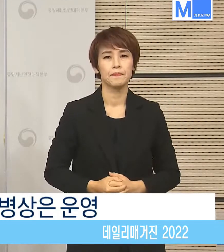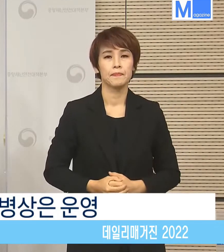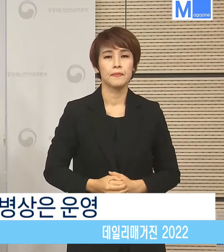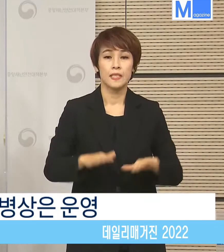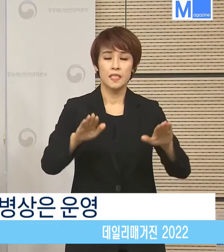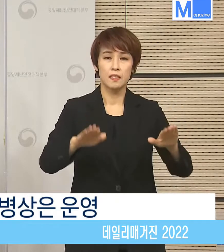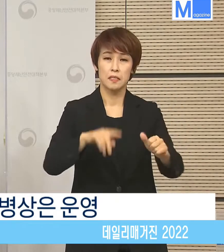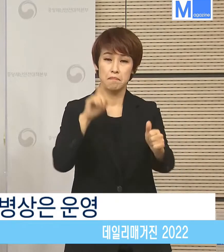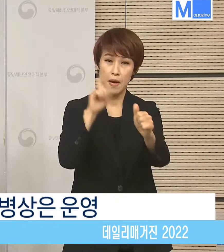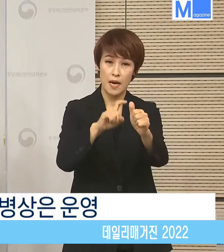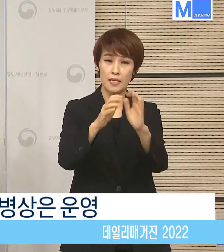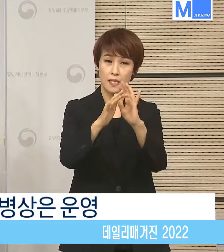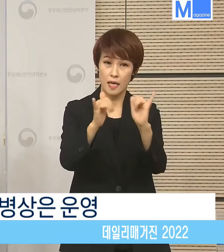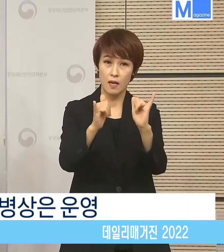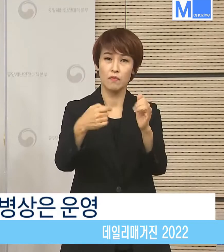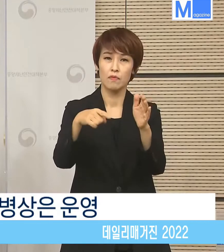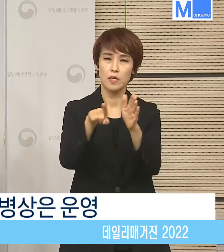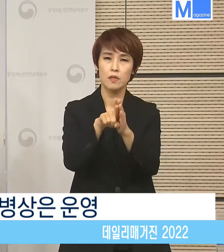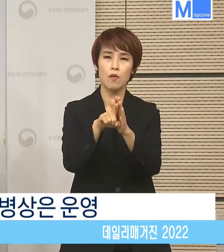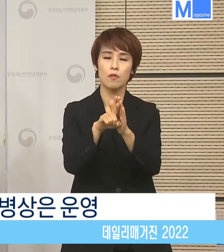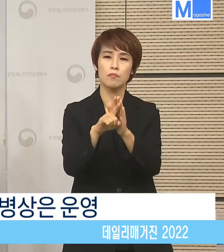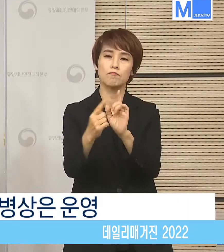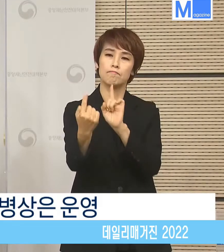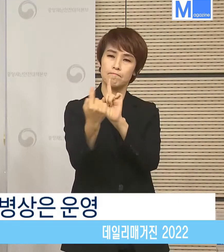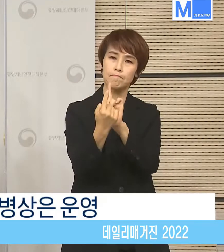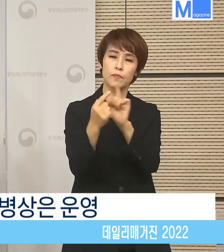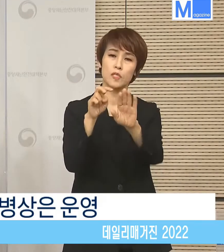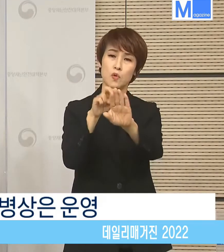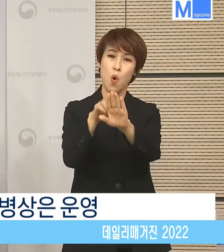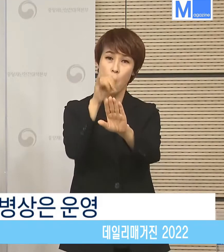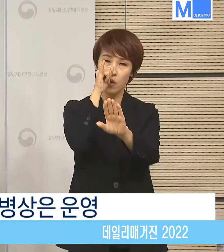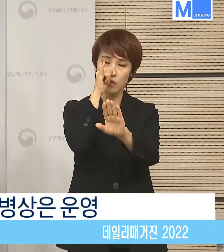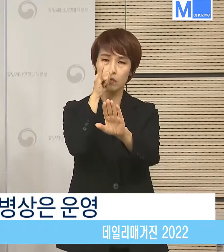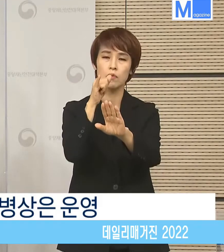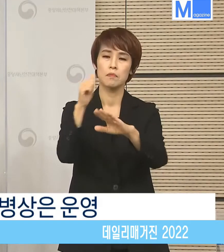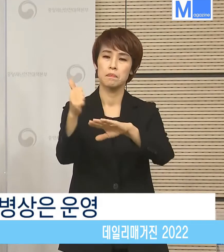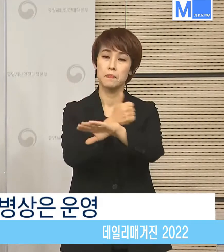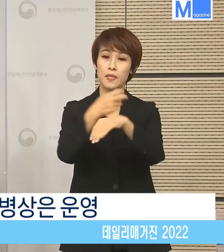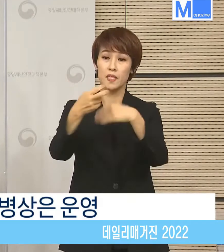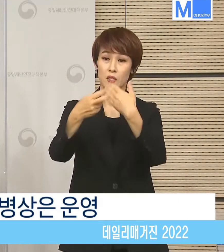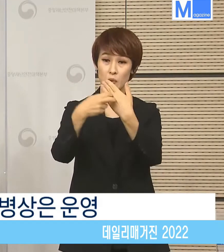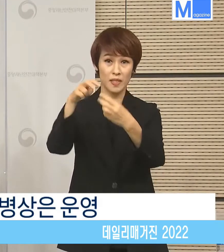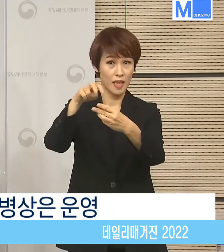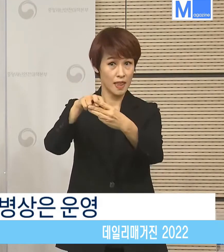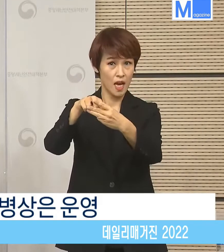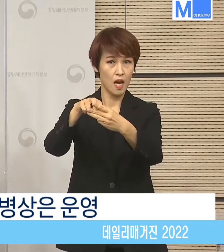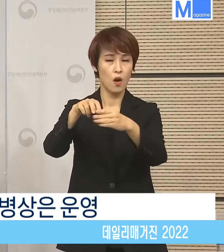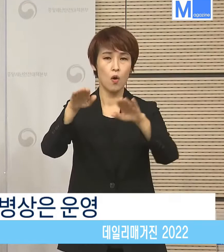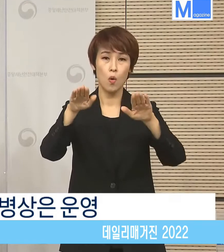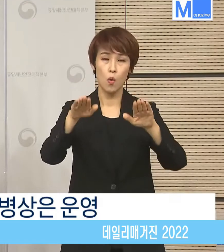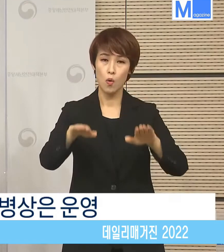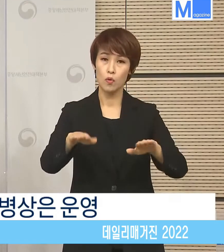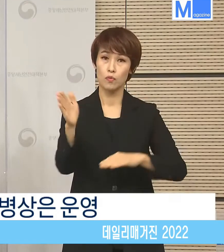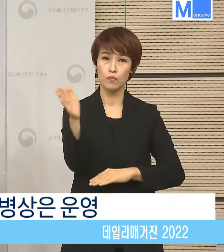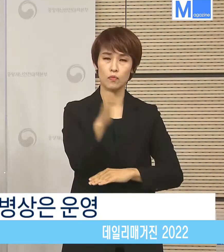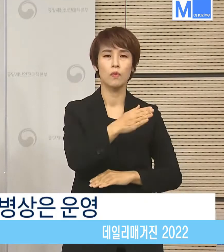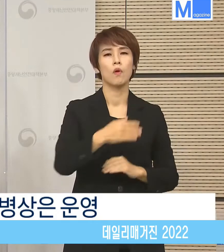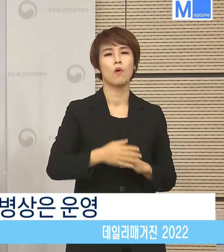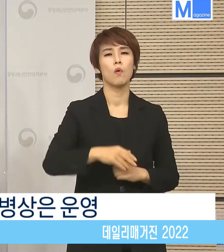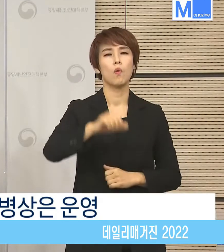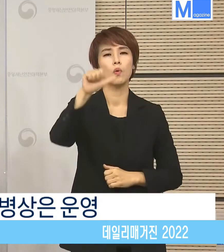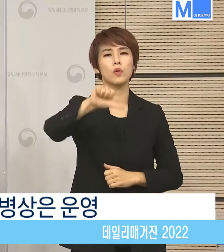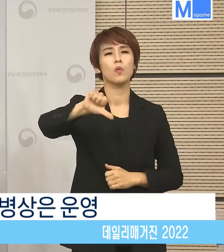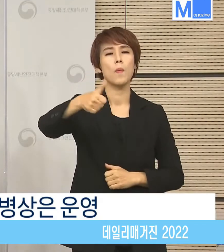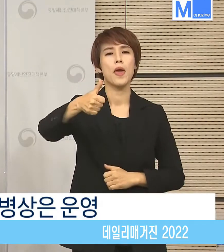참고로 현재 확진자를 대상으로 대면 진료를 실시하고 있는 외래진료센터는 오늘 기준 5,500여